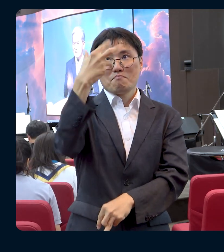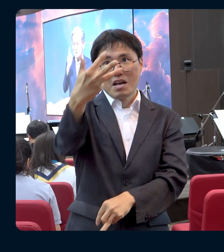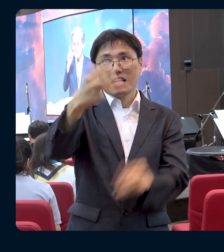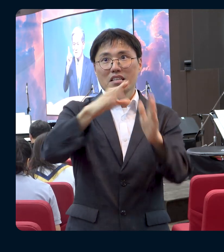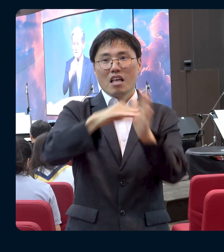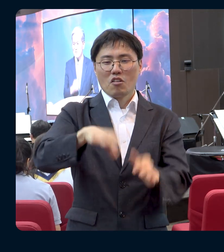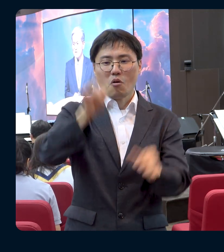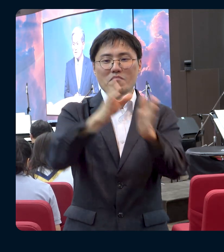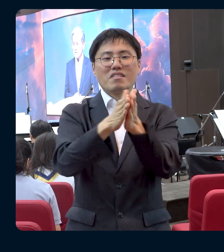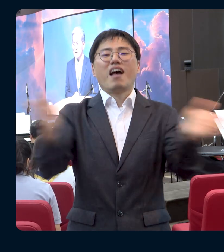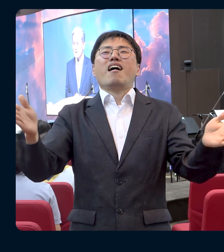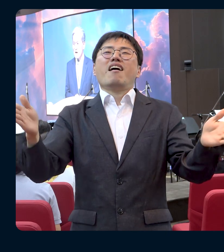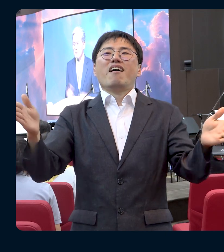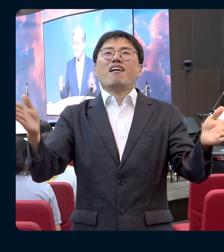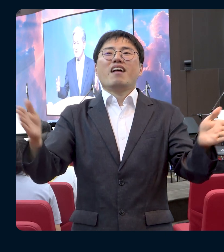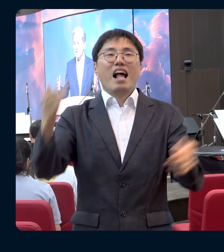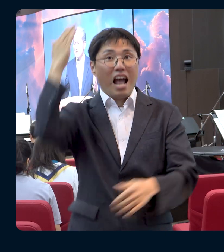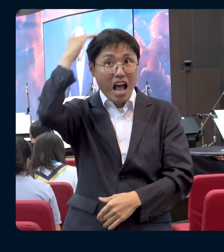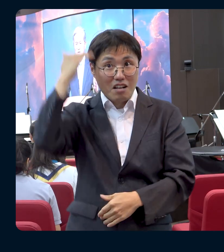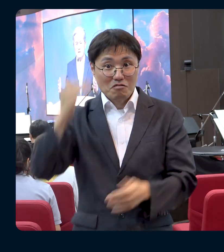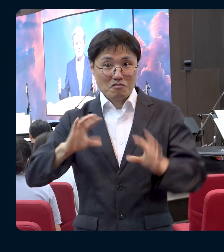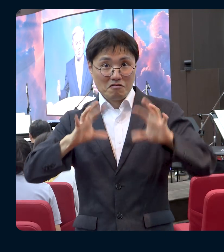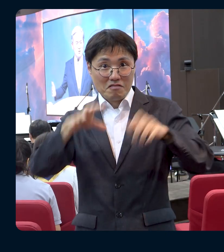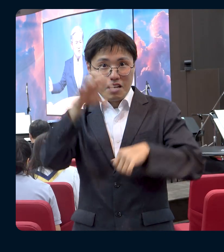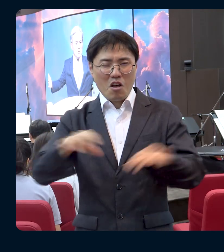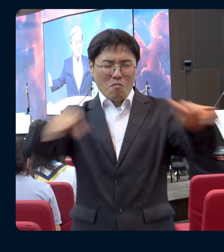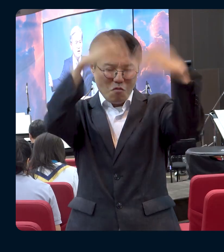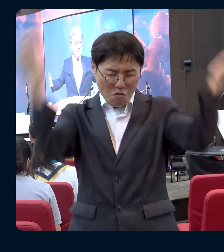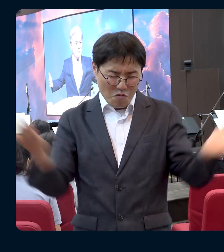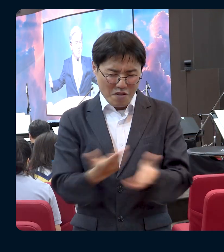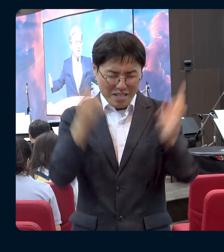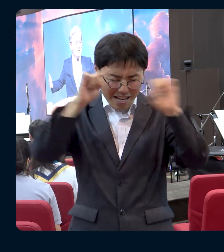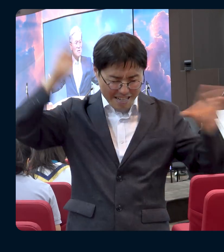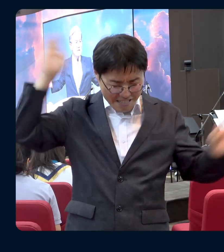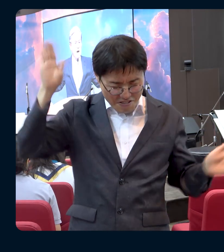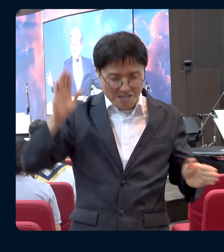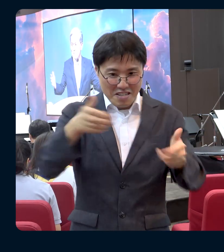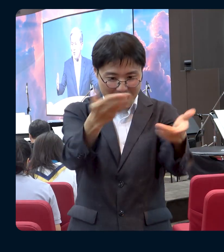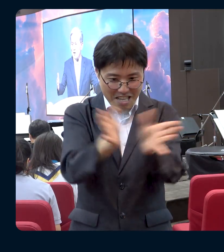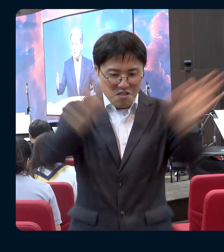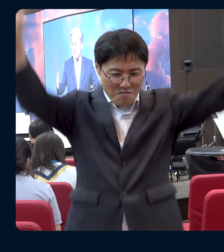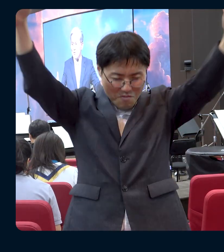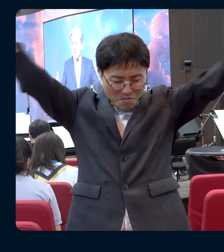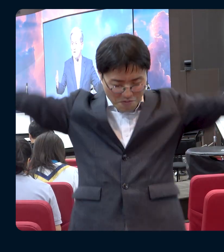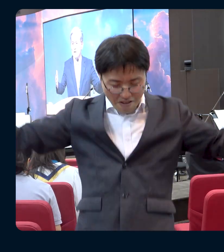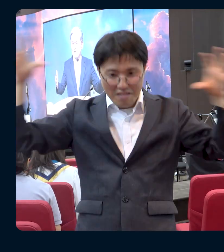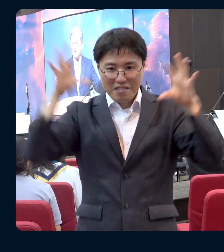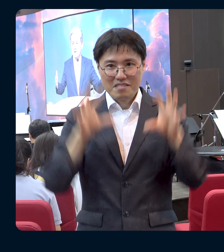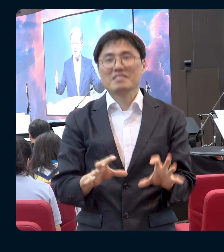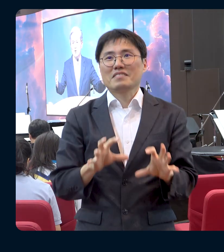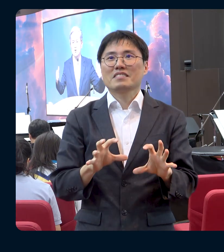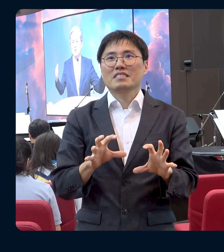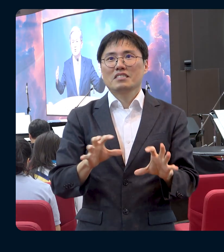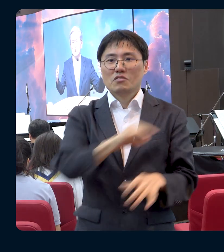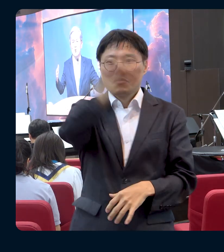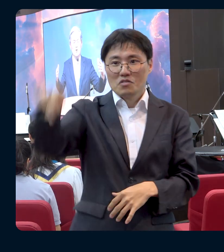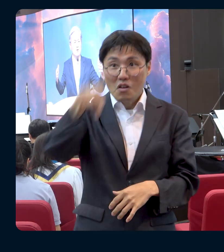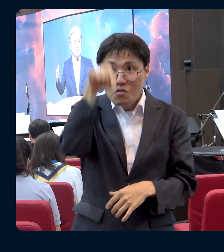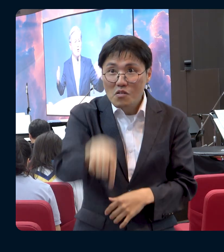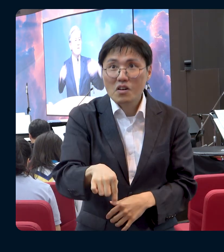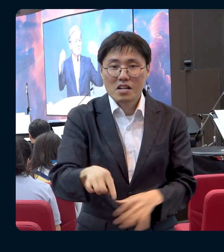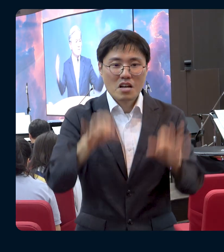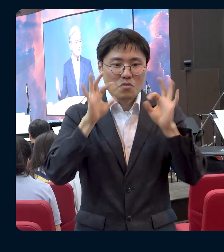1988년에 처음에 시작이 됐어요. 한국에 있는 모든 대학생 선교단체들이 다 함께 모여가지고 일종의